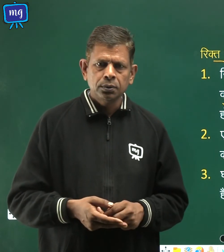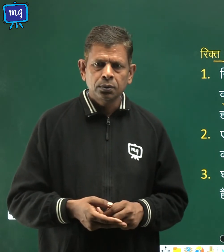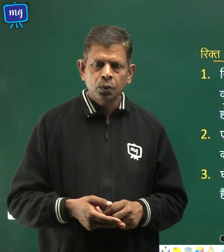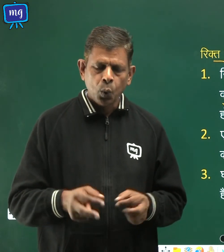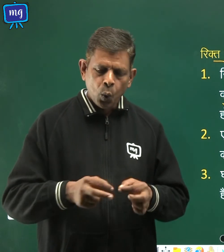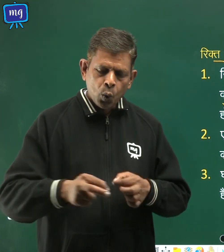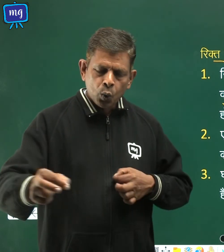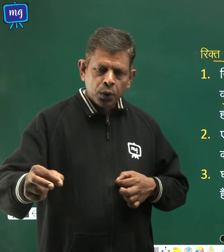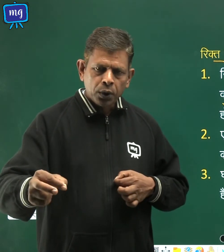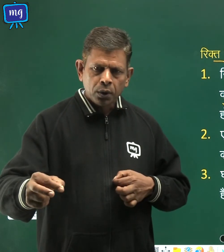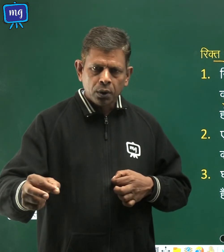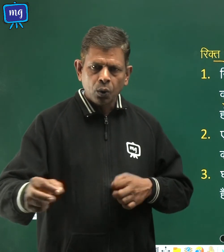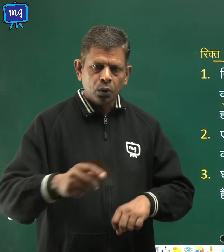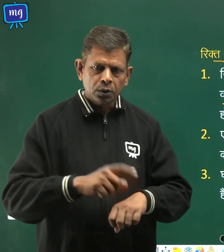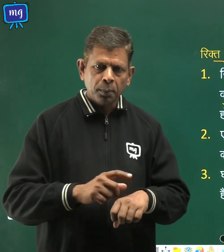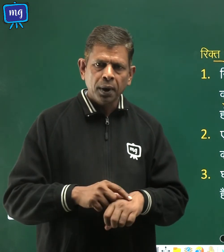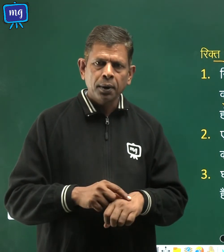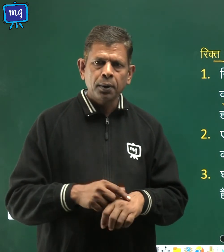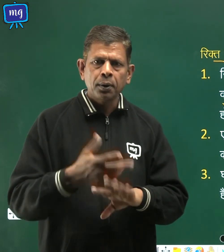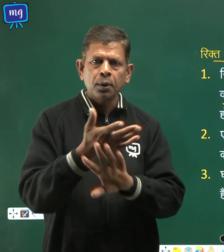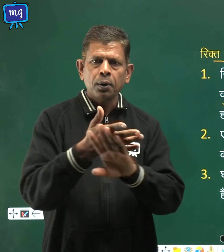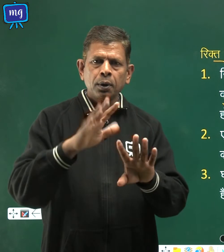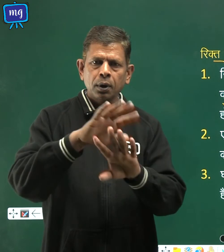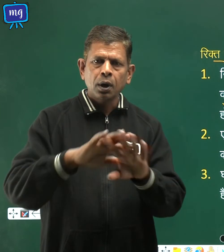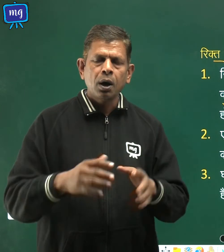दूरी समय ग्राफ